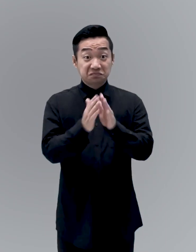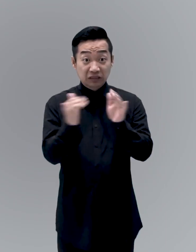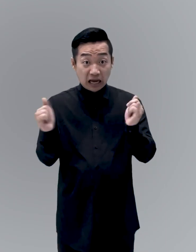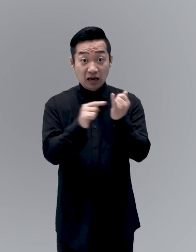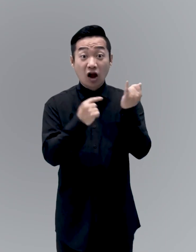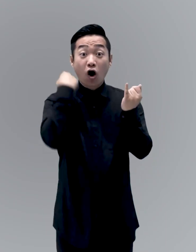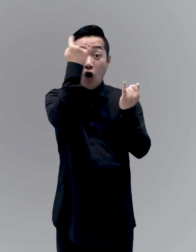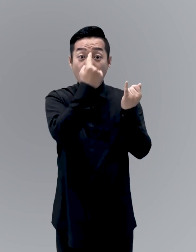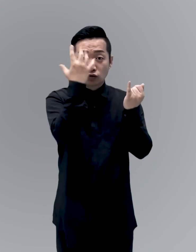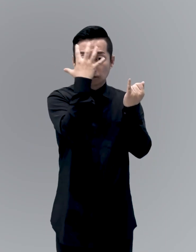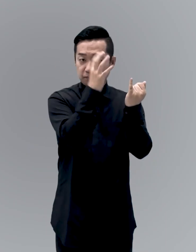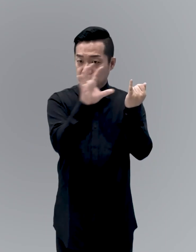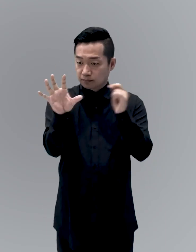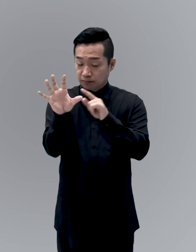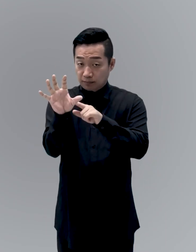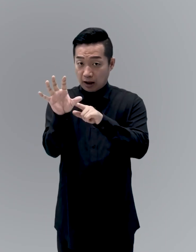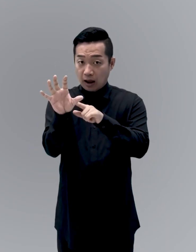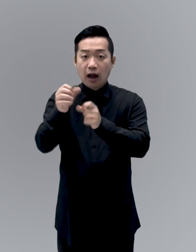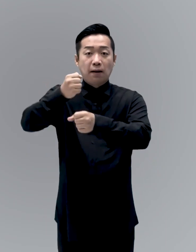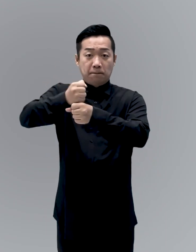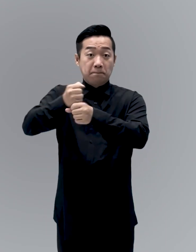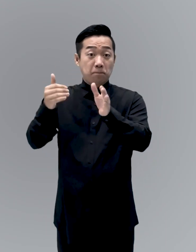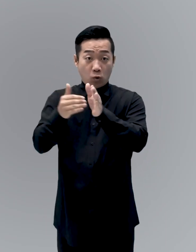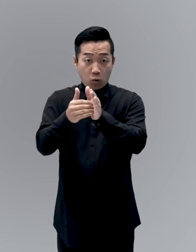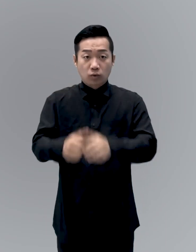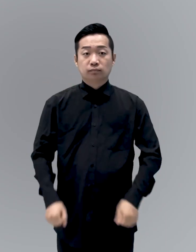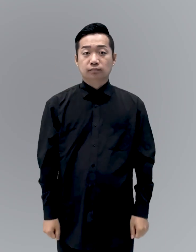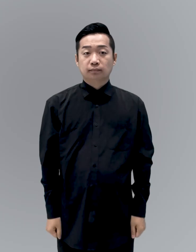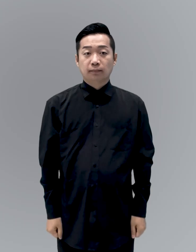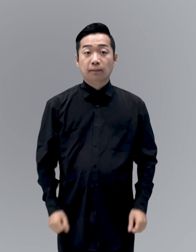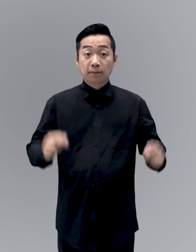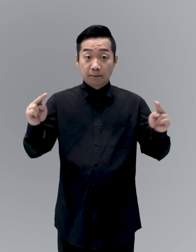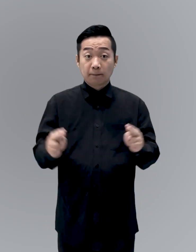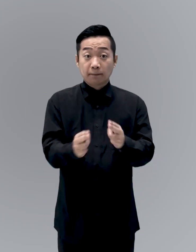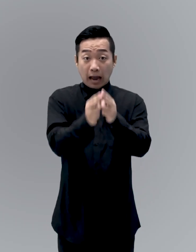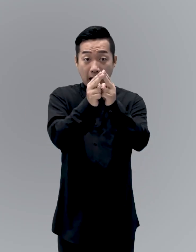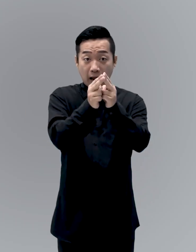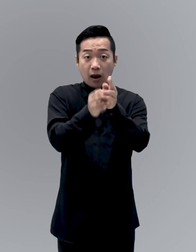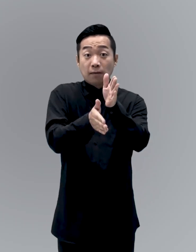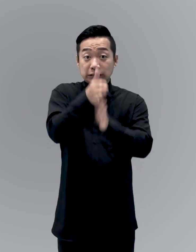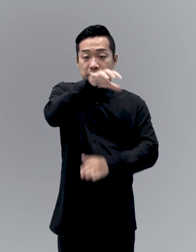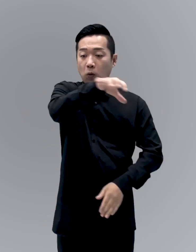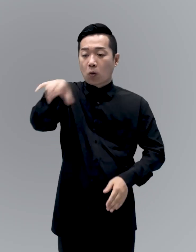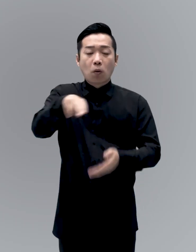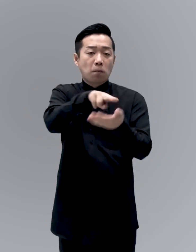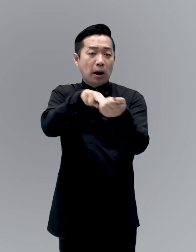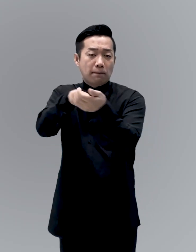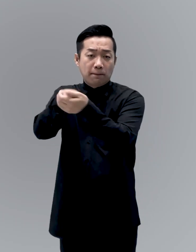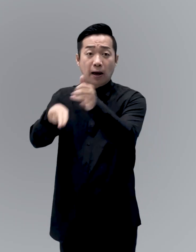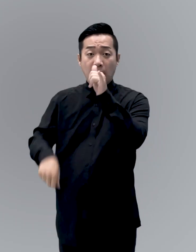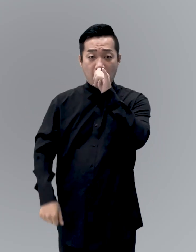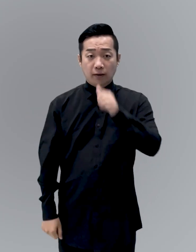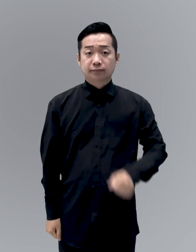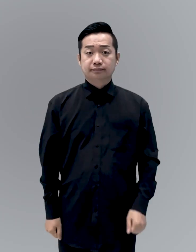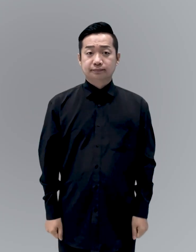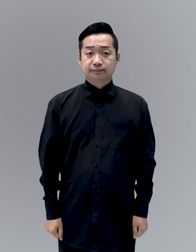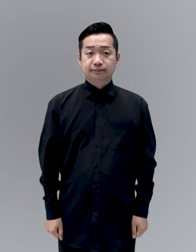사람들은 이 여인의 얼굴을 데스마스크로 제작했고 이는 곧 파리 곳곳으로 퍼져나갔다.